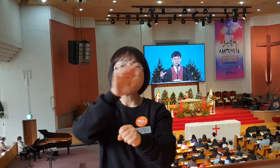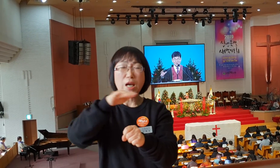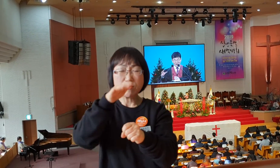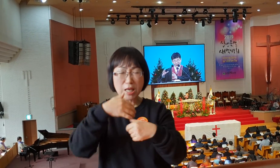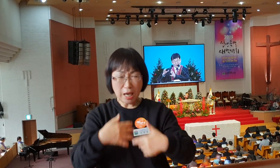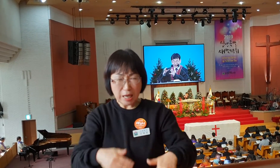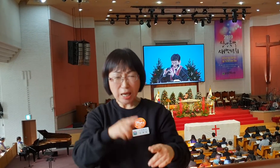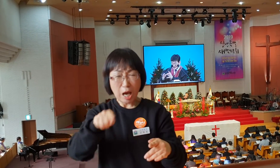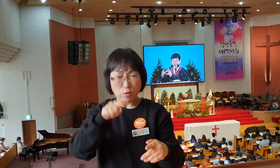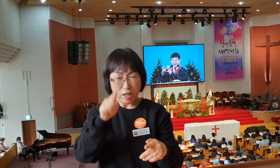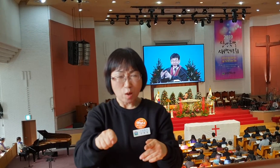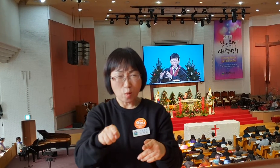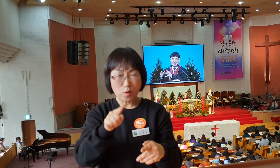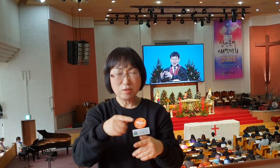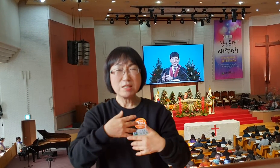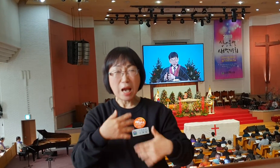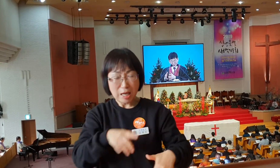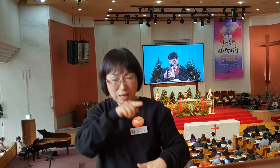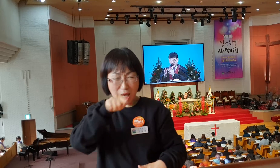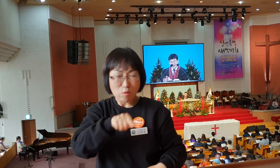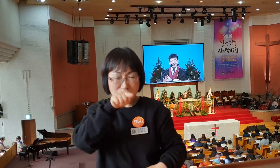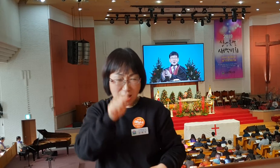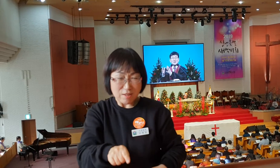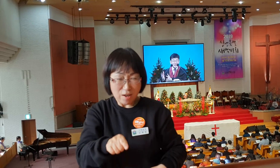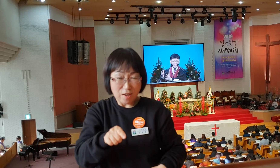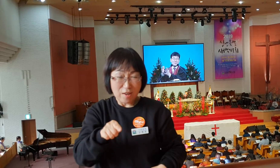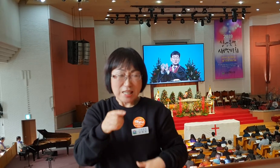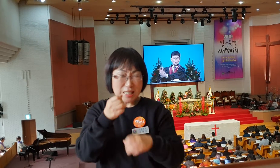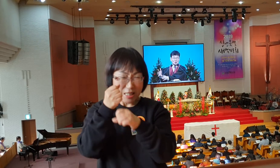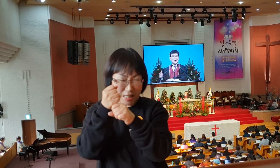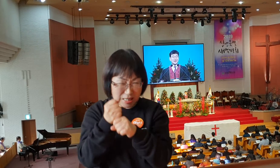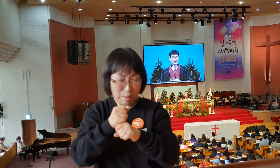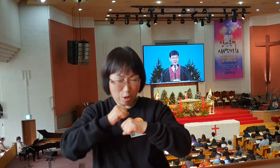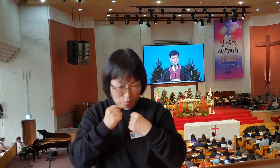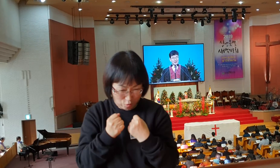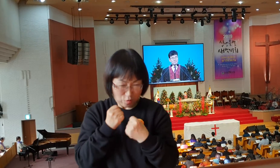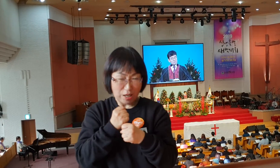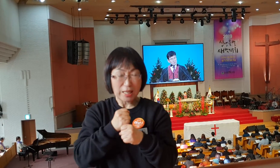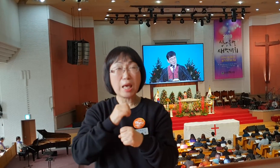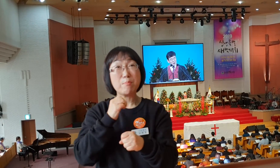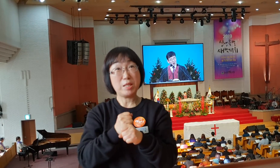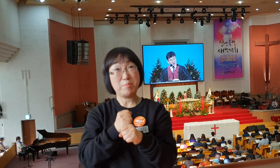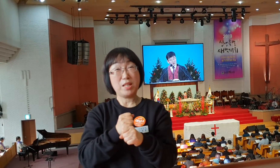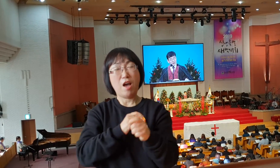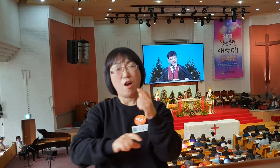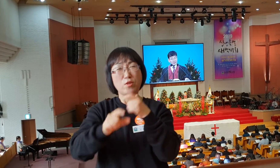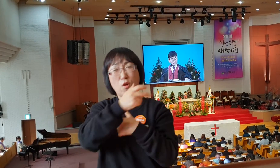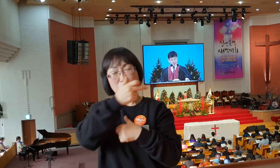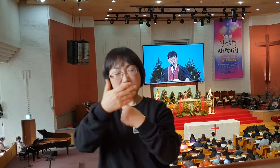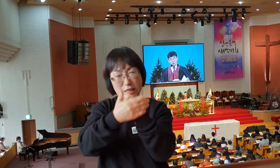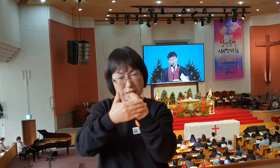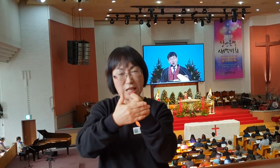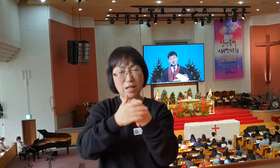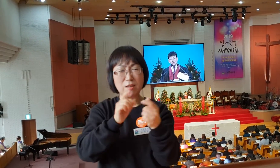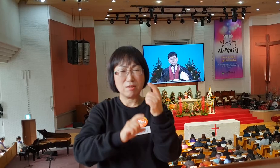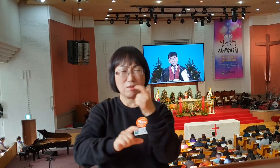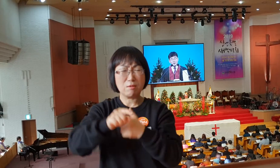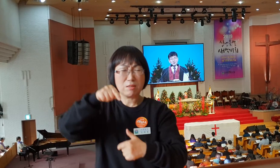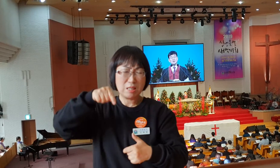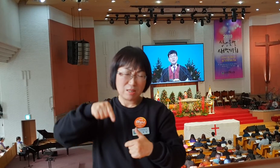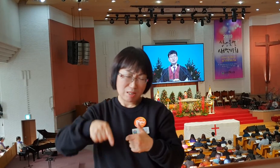가운데 하지만 그 약함 가운데서 그래서 의지하셔서 순종하게 갖게 합니다 더 큰 은혜 그리고 더